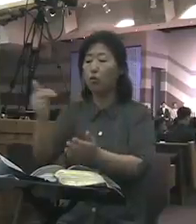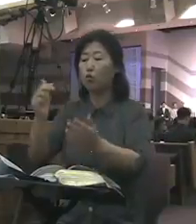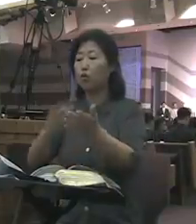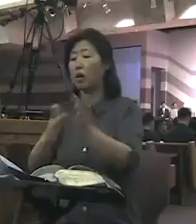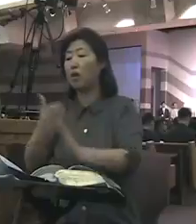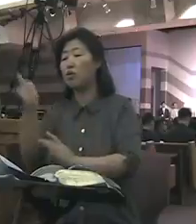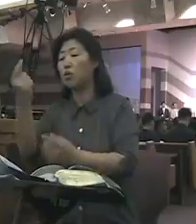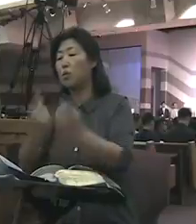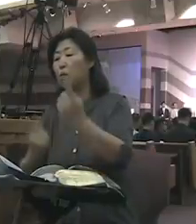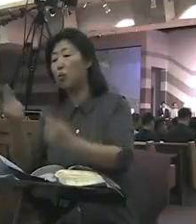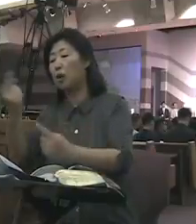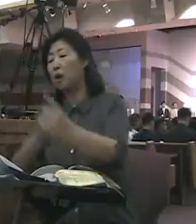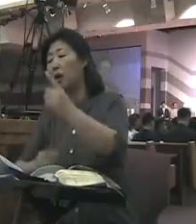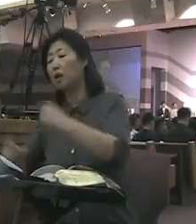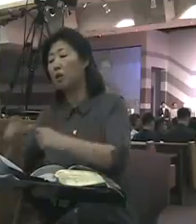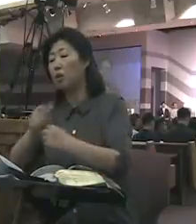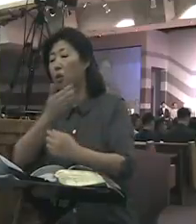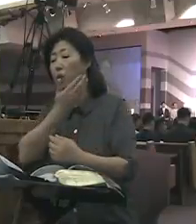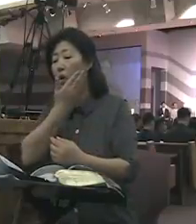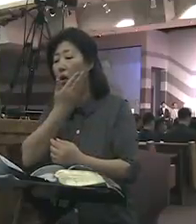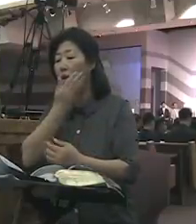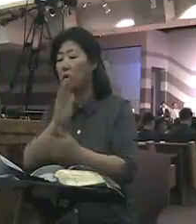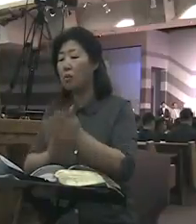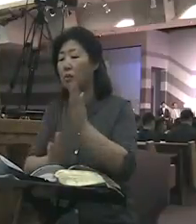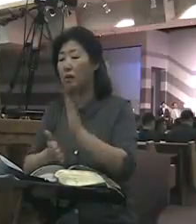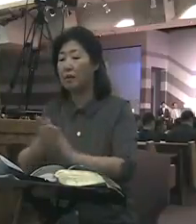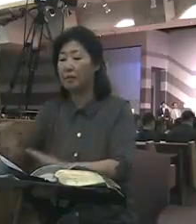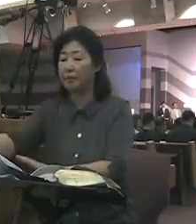것은 없네라는 곡목으로 하나님을 높여 드리겠습니다.